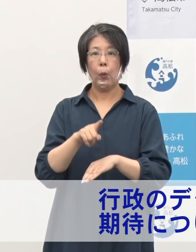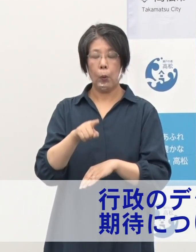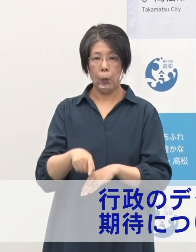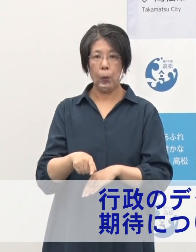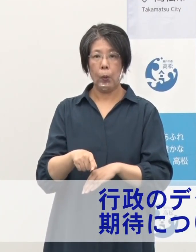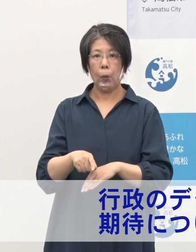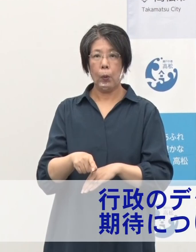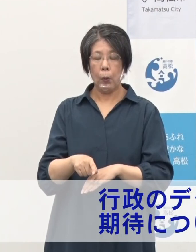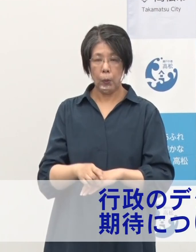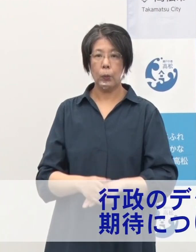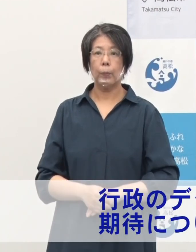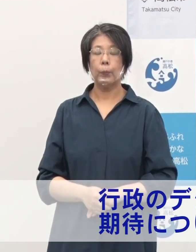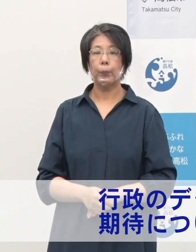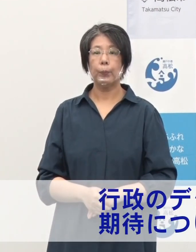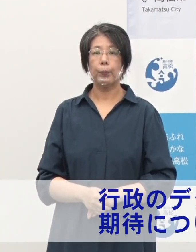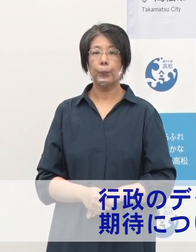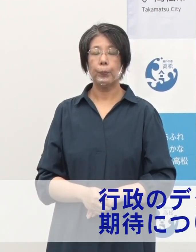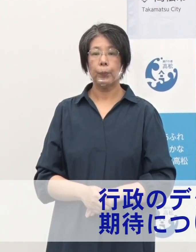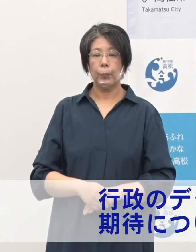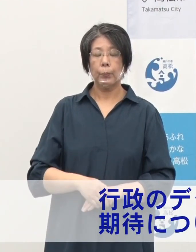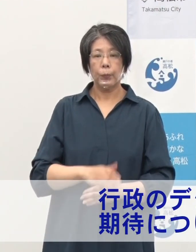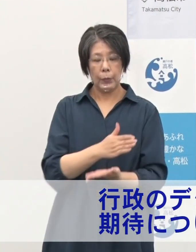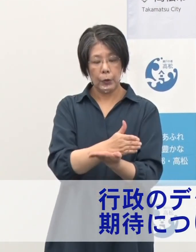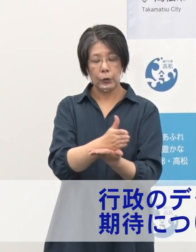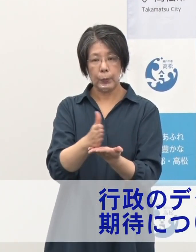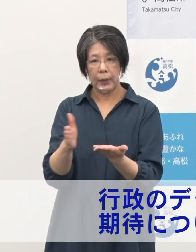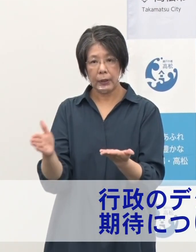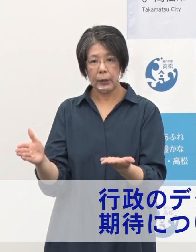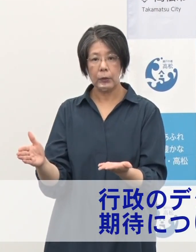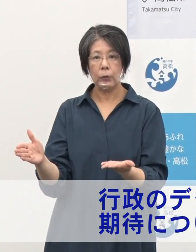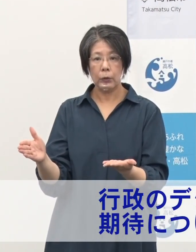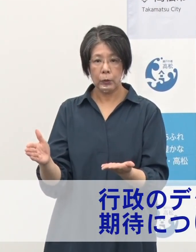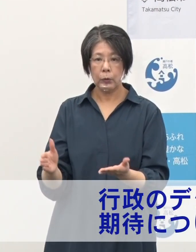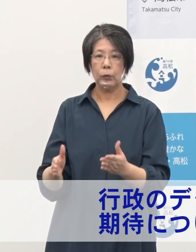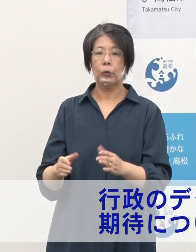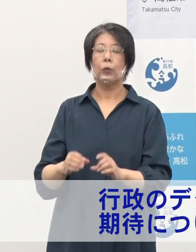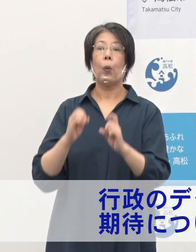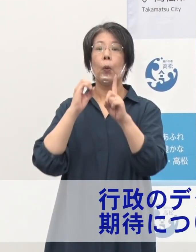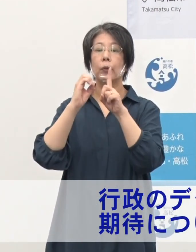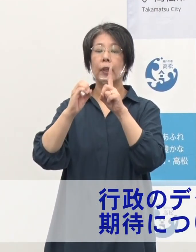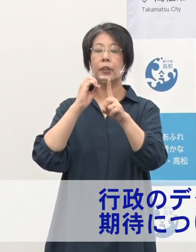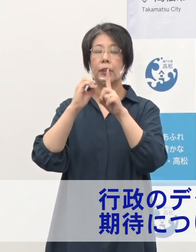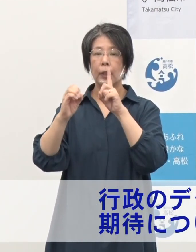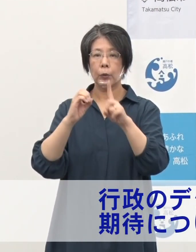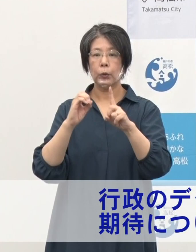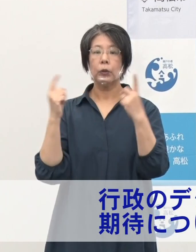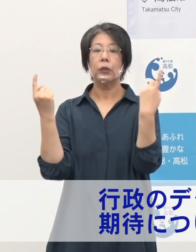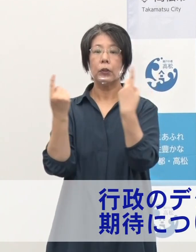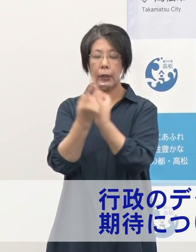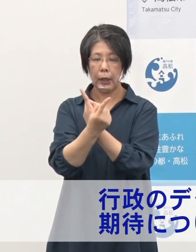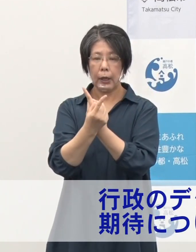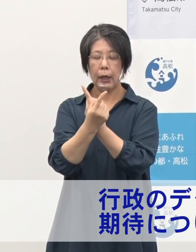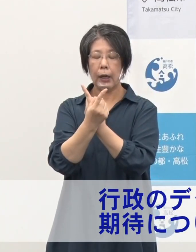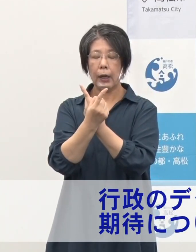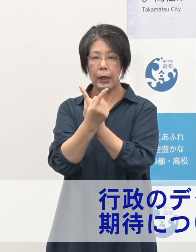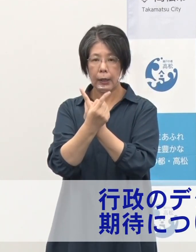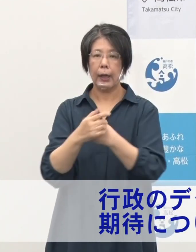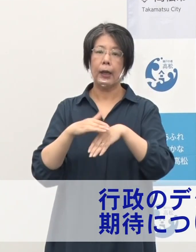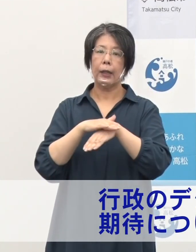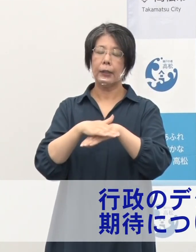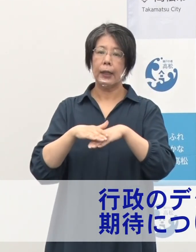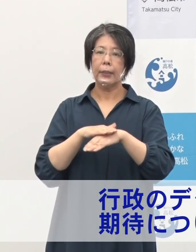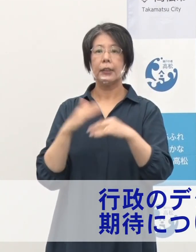と言ったようなやはりにすべての物事におけるデジタル化といったものが非常に大事になるのではない